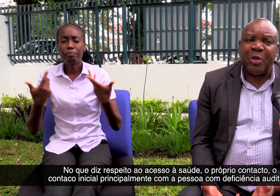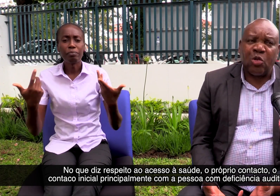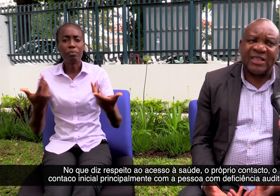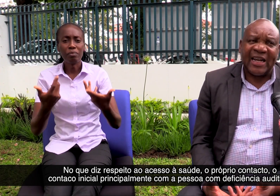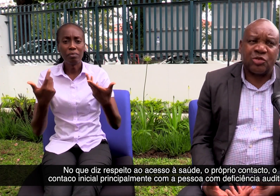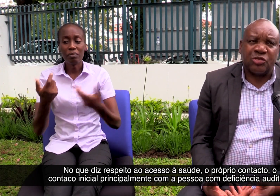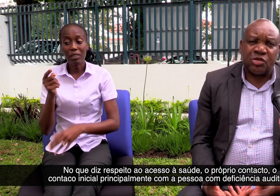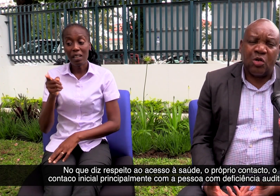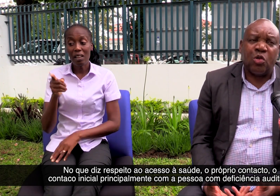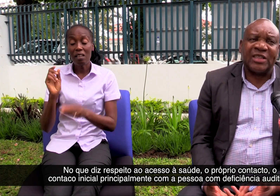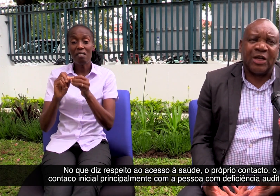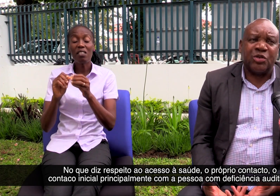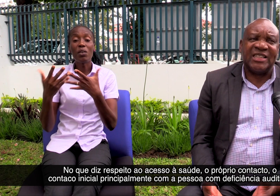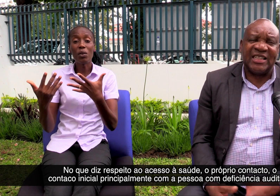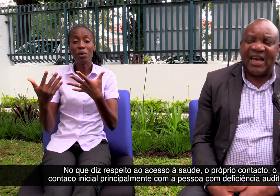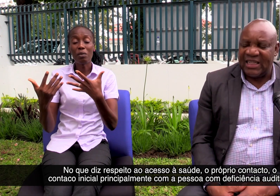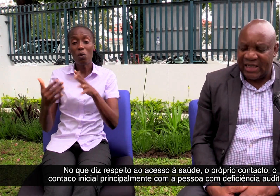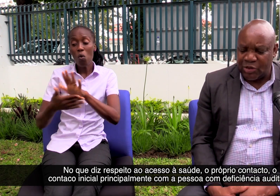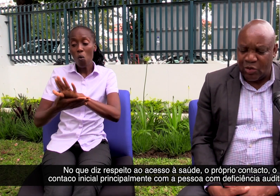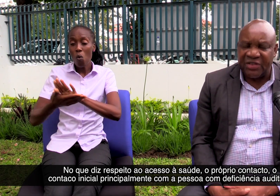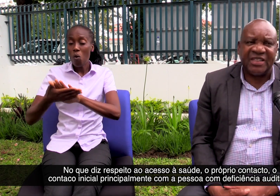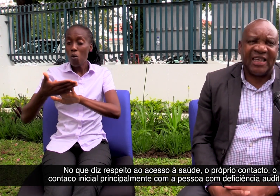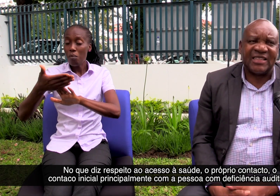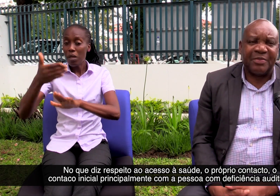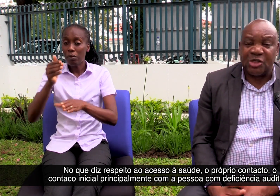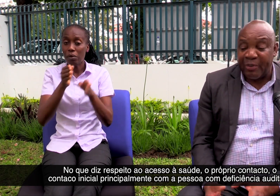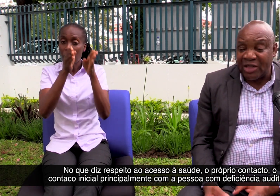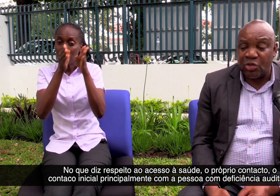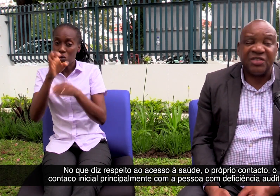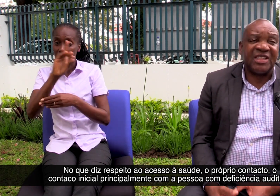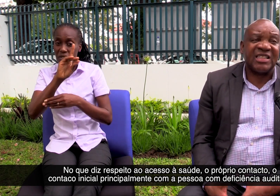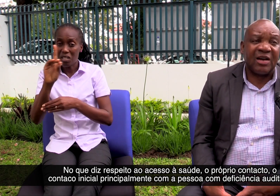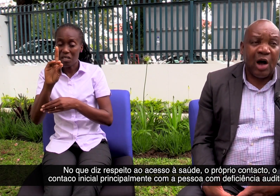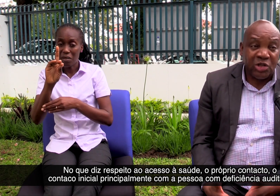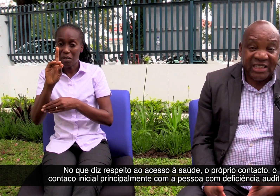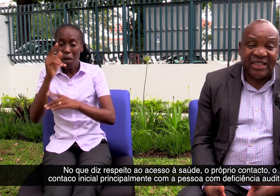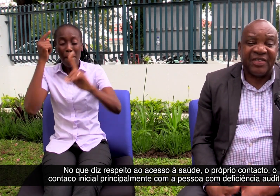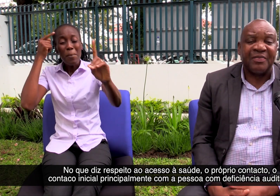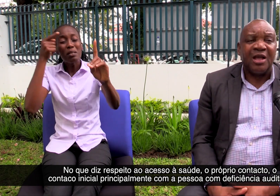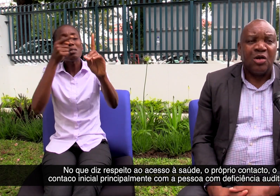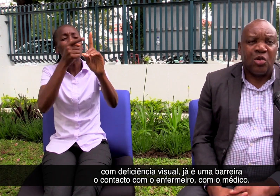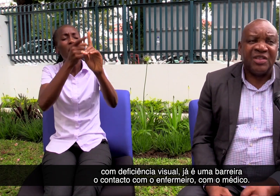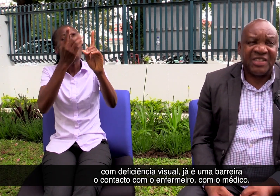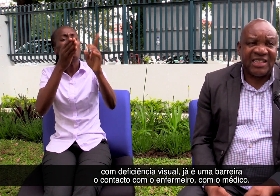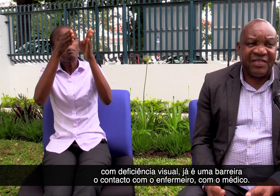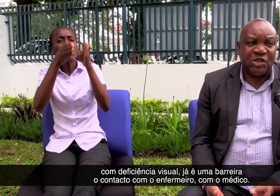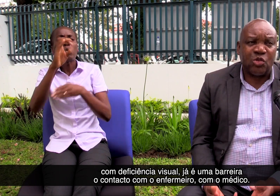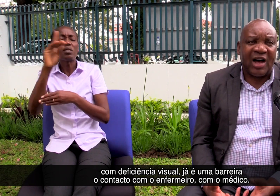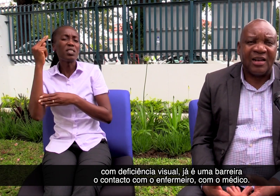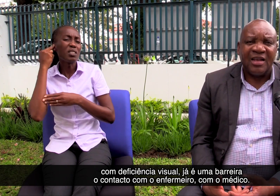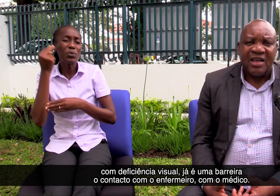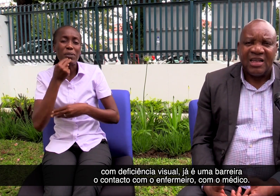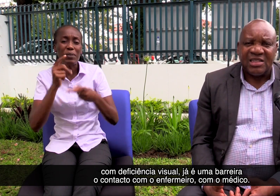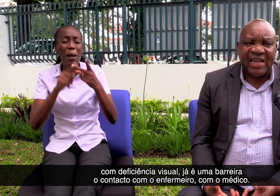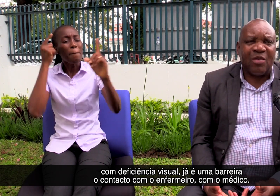o próprio contacto, só o contacto inicial entre a pessoa com deficiência, principalmente com deficiência auditiva, com deficiência